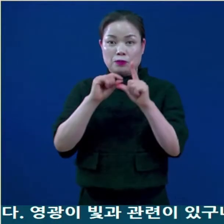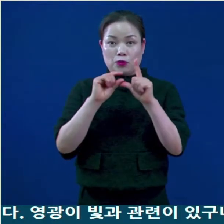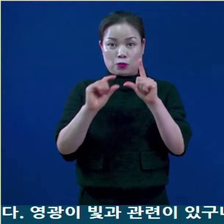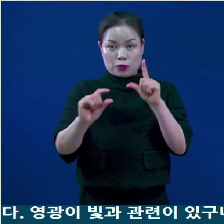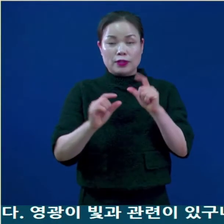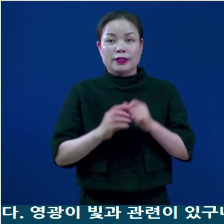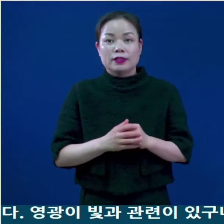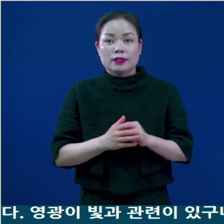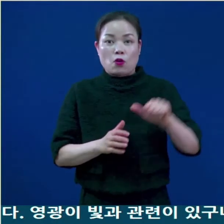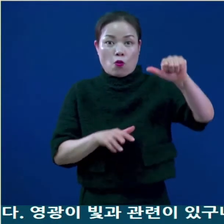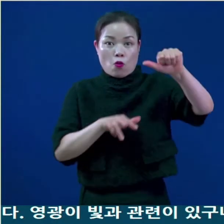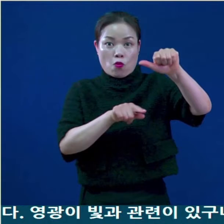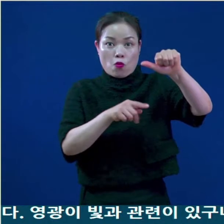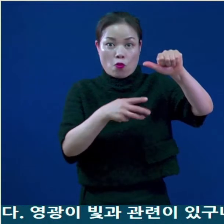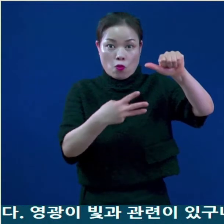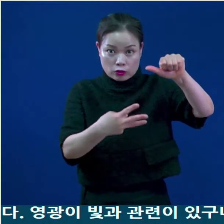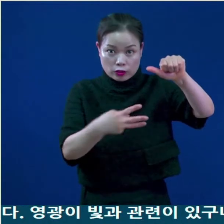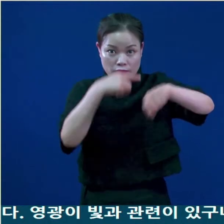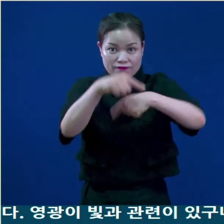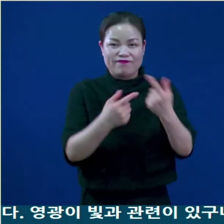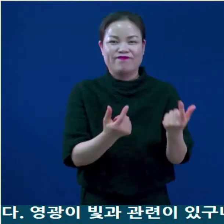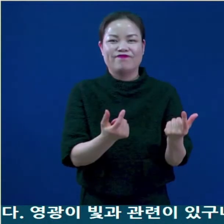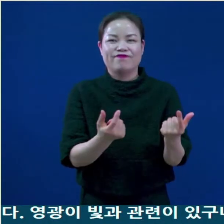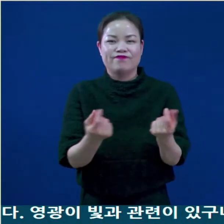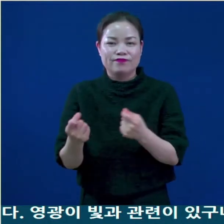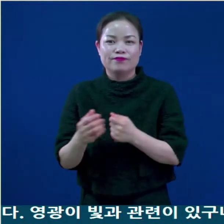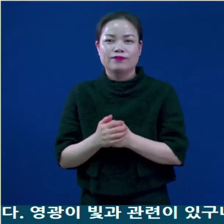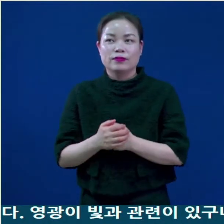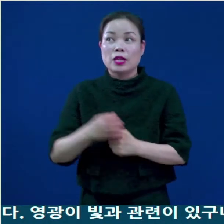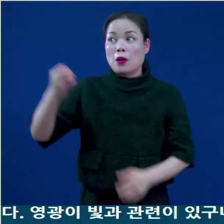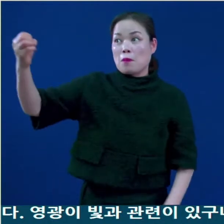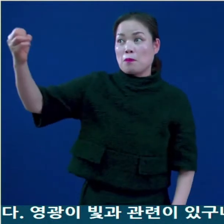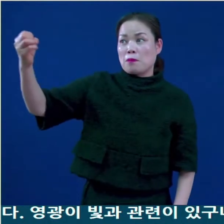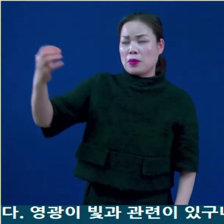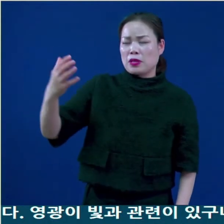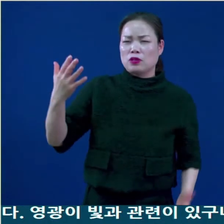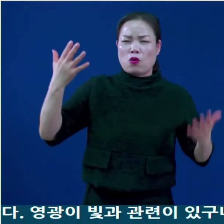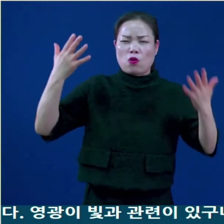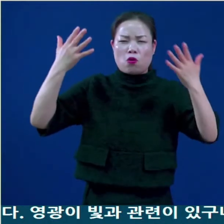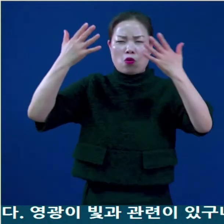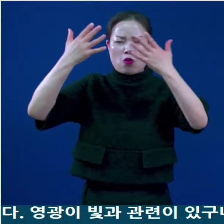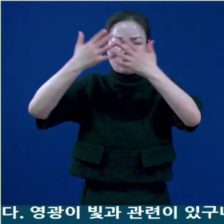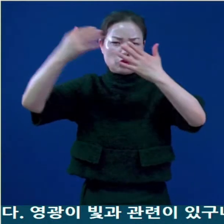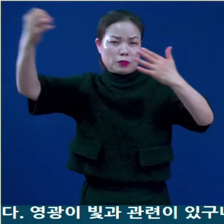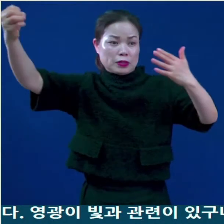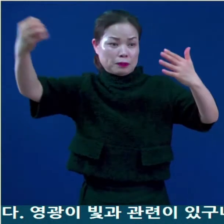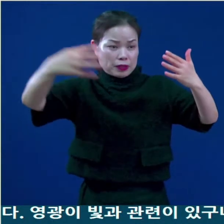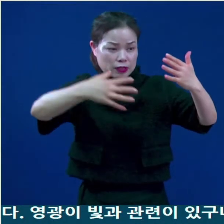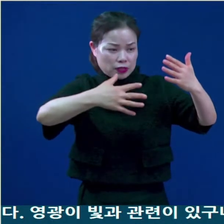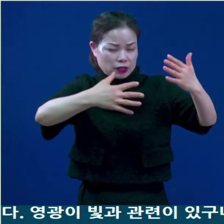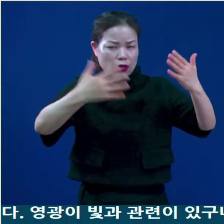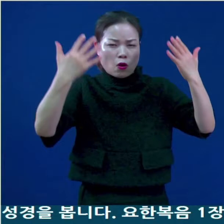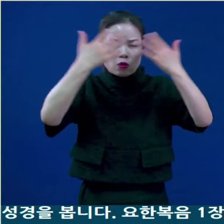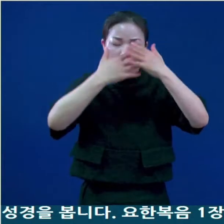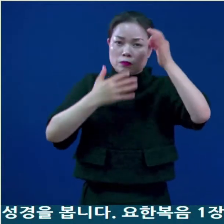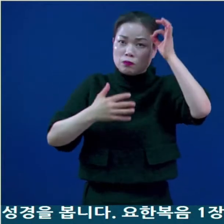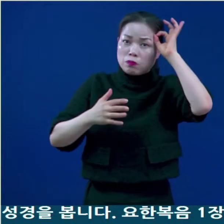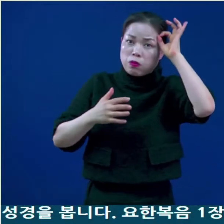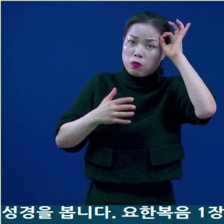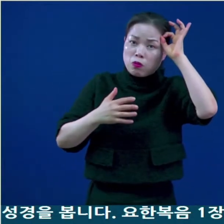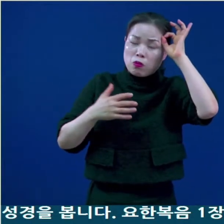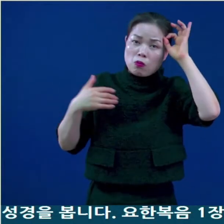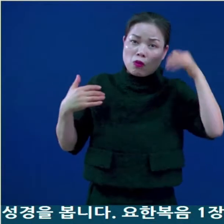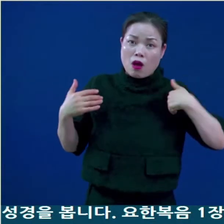부분입니다. 5절 읽으십시다. 빛이 어두움에 비추되 어두움이 깨닫지 못하더라. 빛이